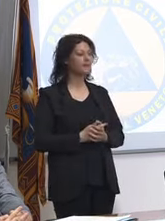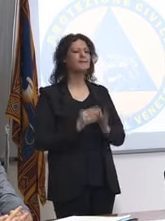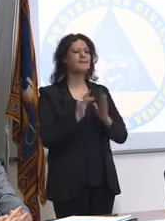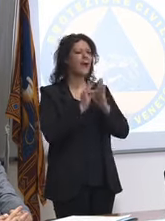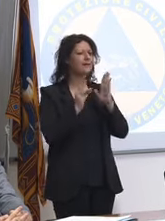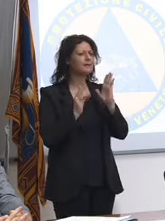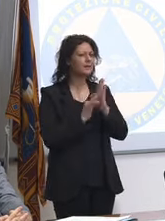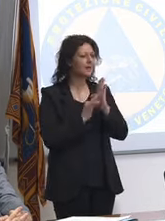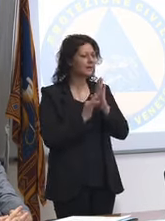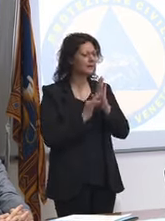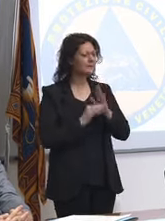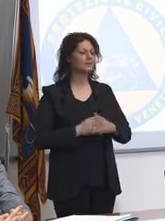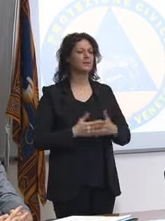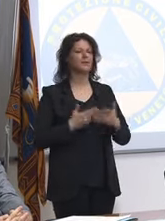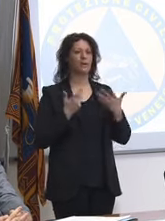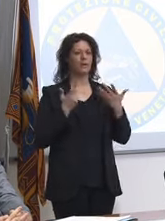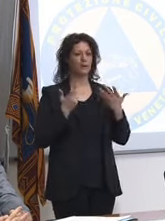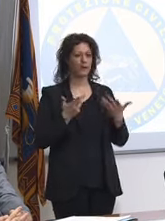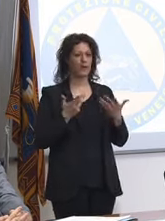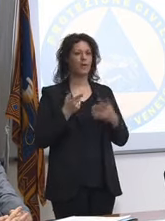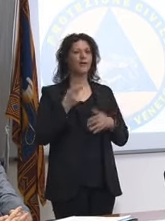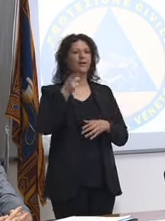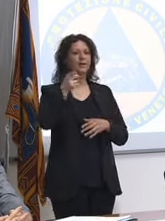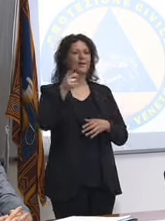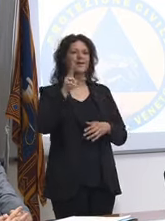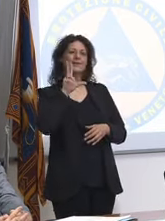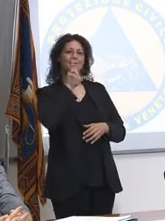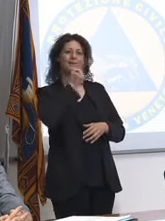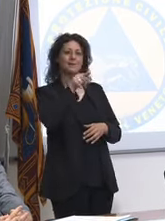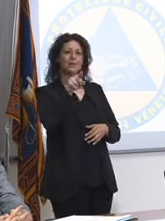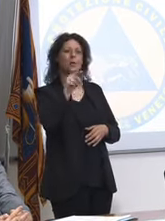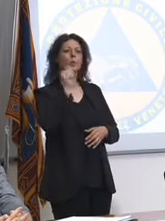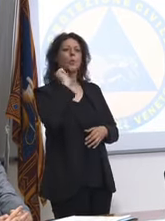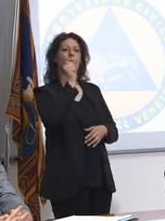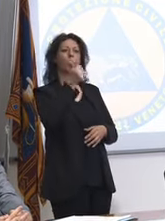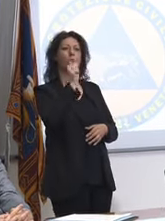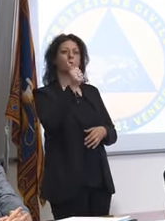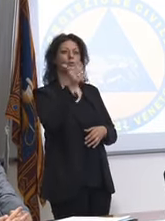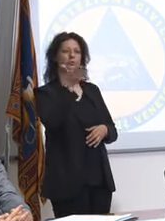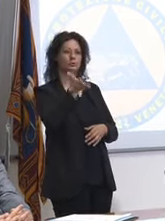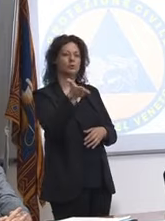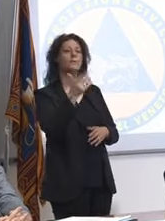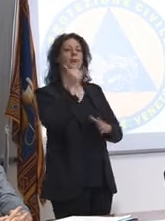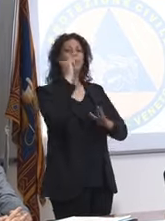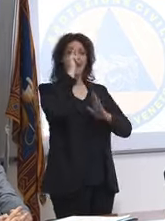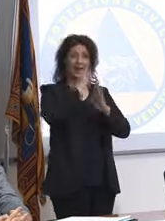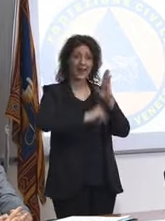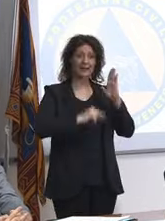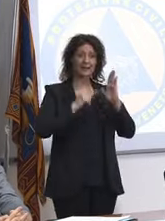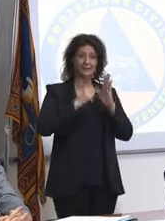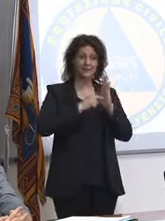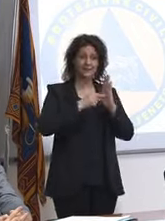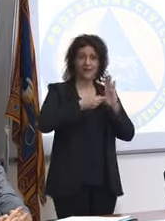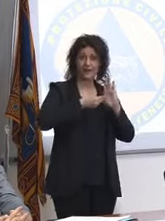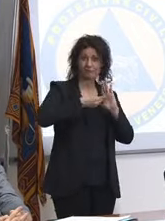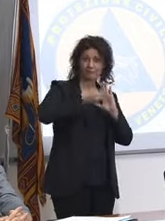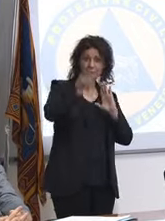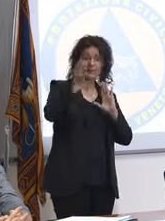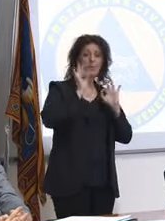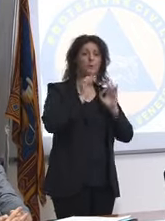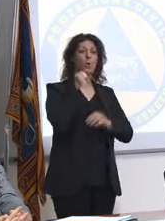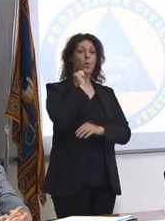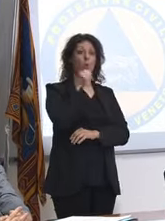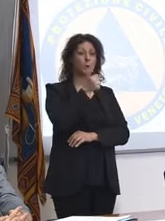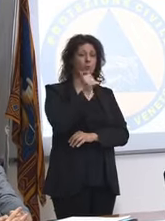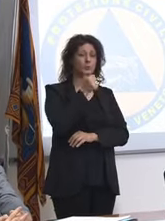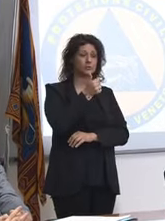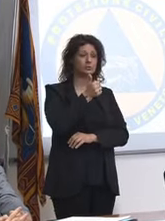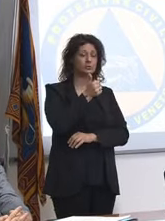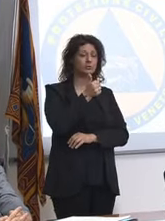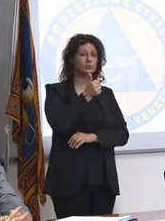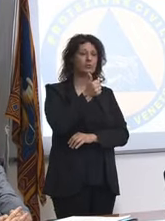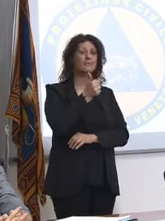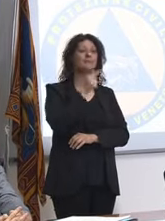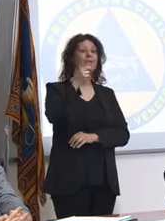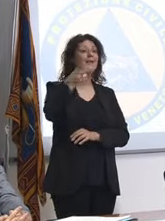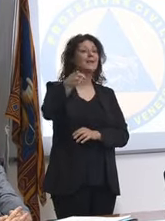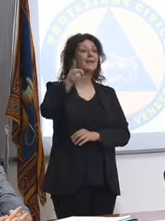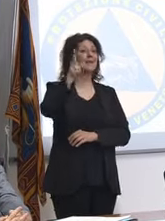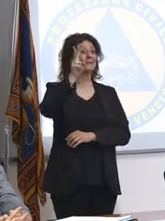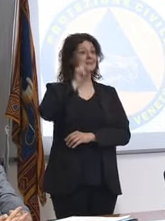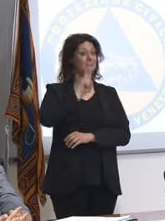le dichiarazioni sono state l'11, la lettera è partita l'11, la lettera di risposta, una è arrivata dal direttore